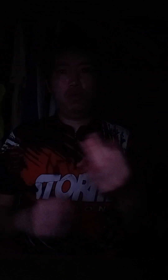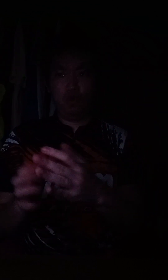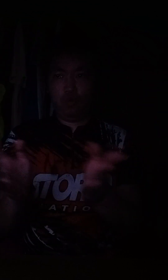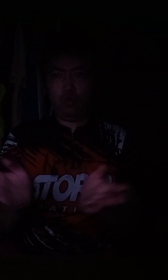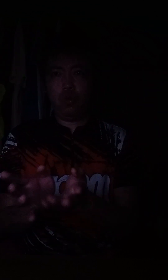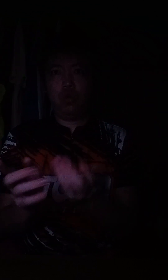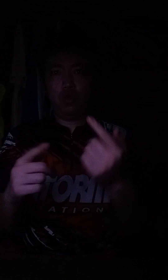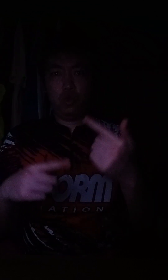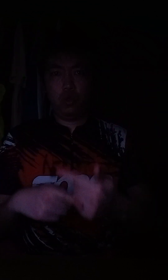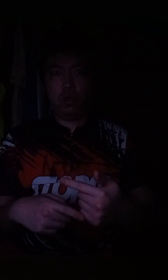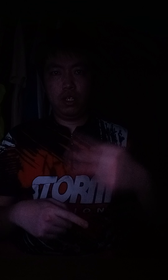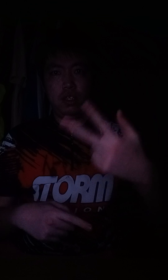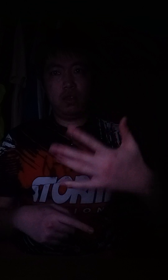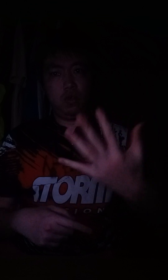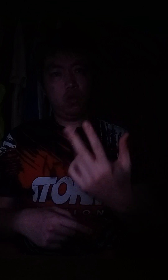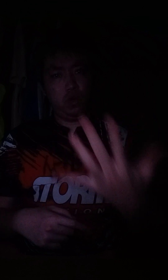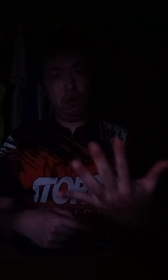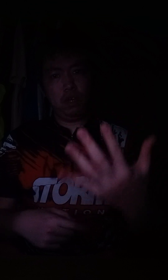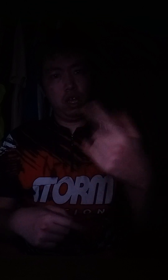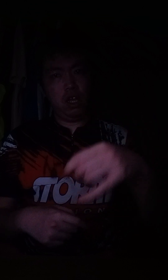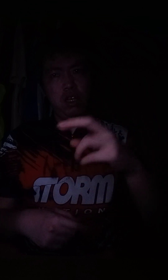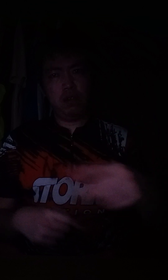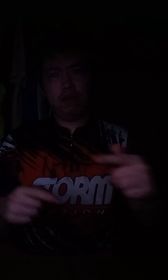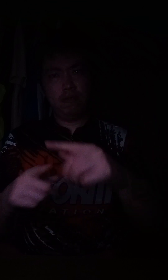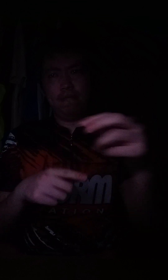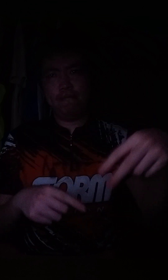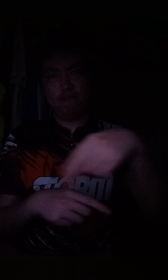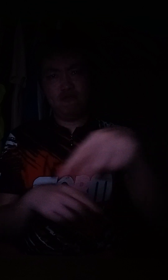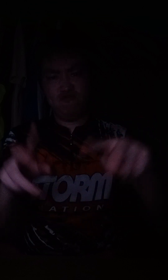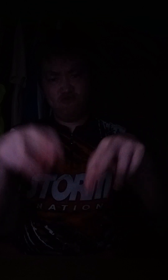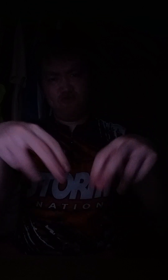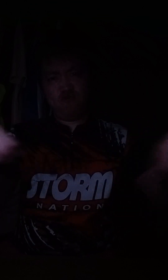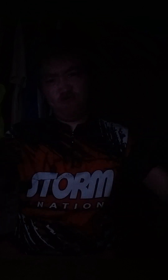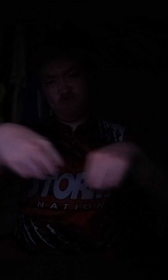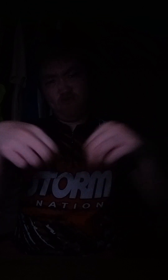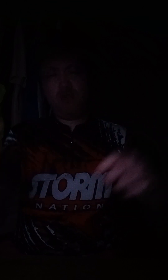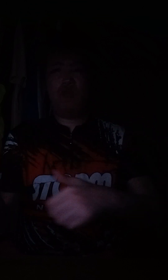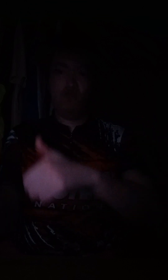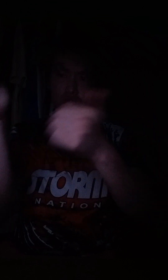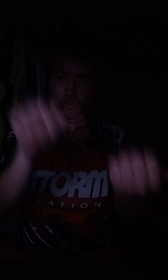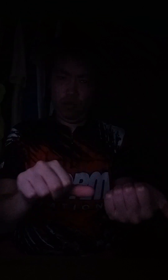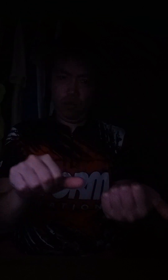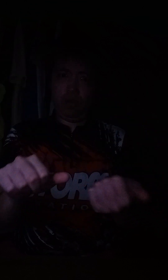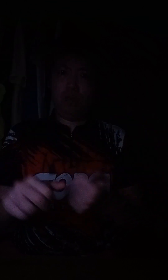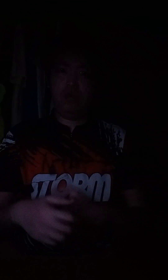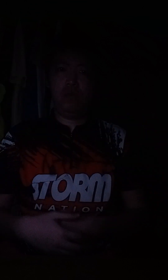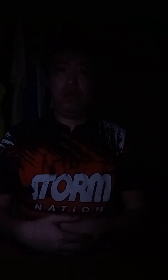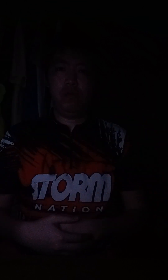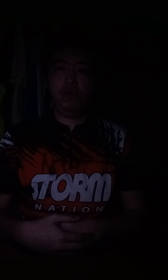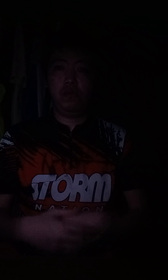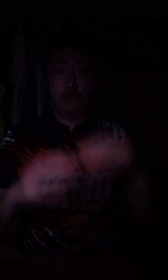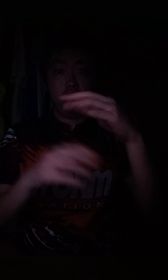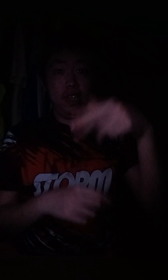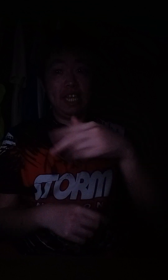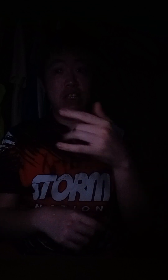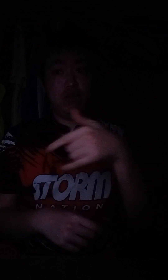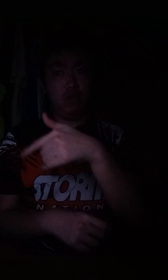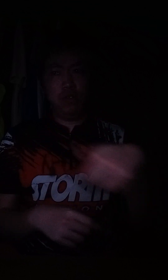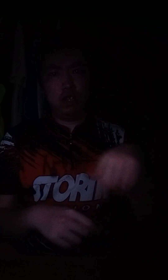국도에서 3.5톤 화물차가 앞서가던 굴착기를 들이받은 뒤 넘어졌습니다. 뒤따르던 SUV도 사고를